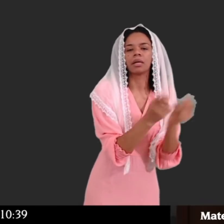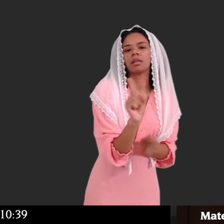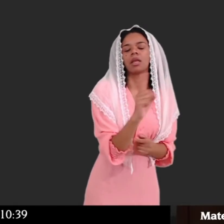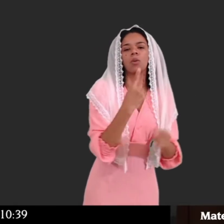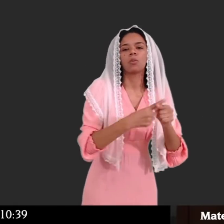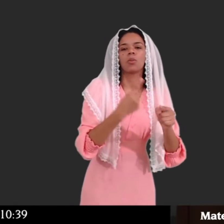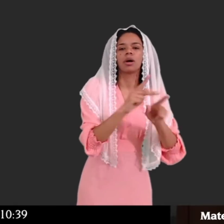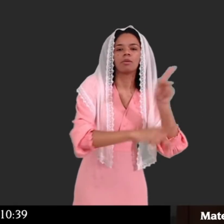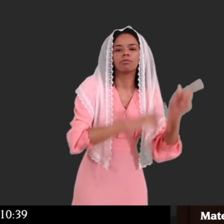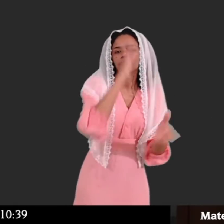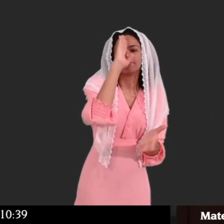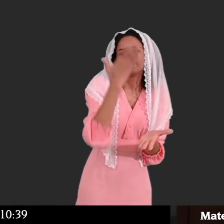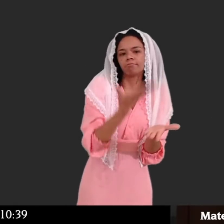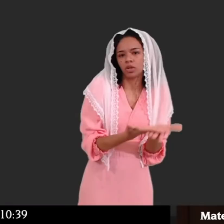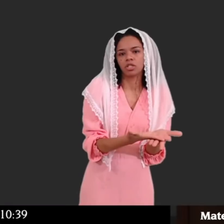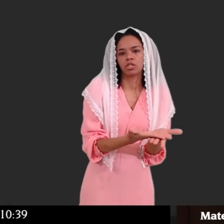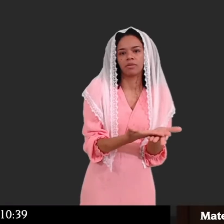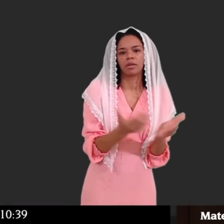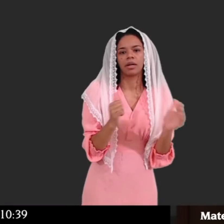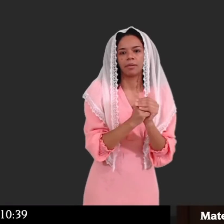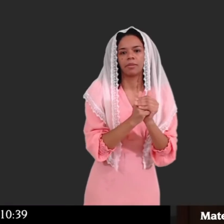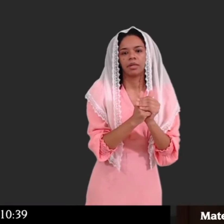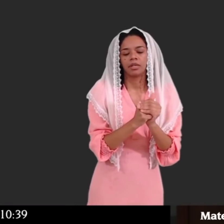incredulidade deles. Amém.